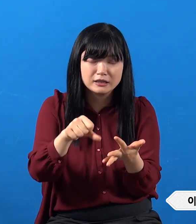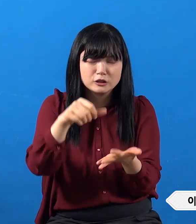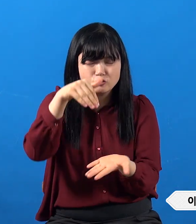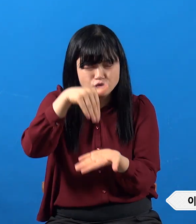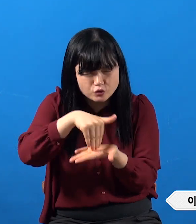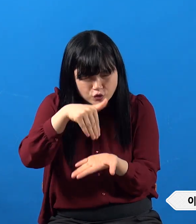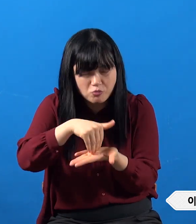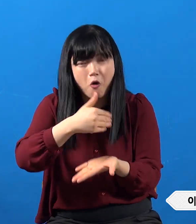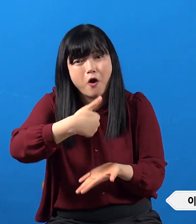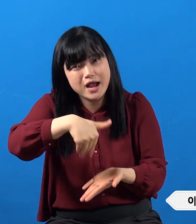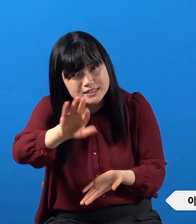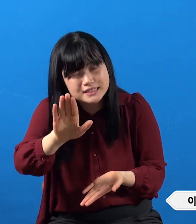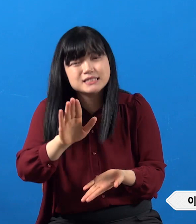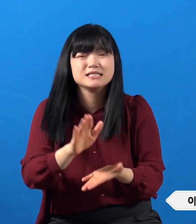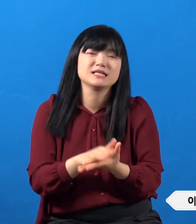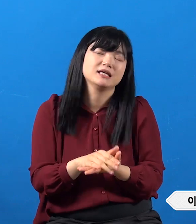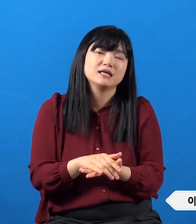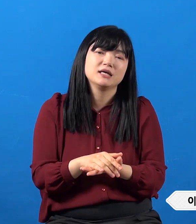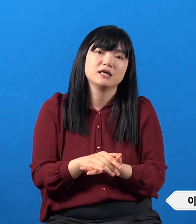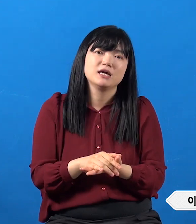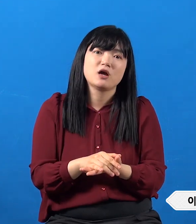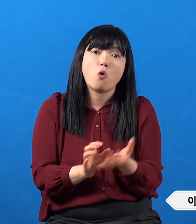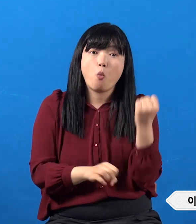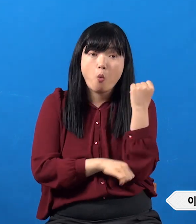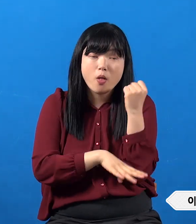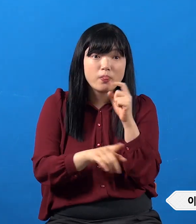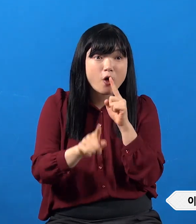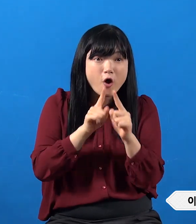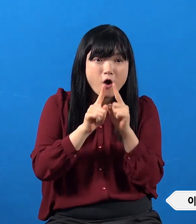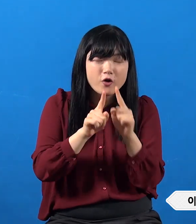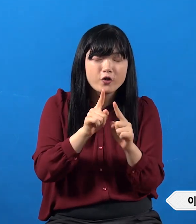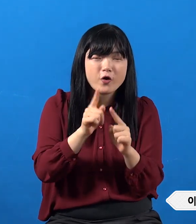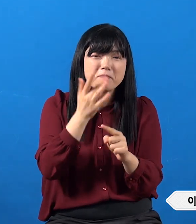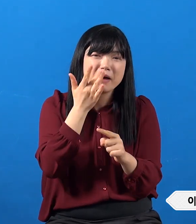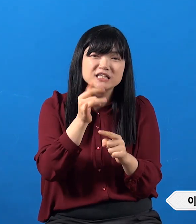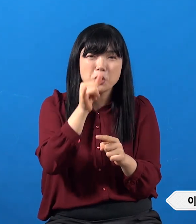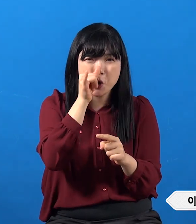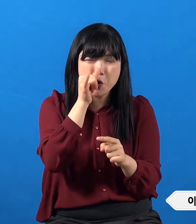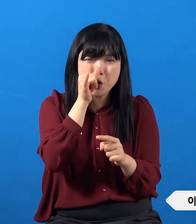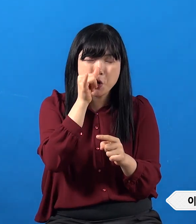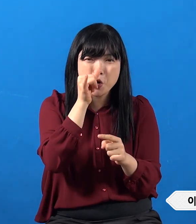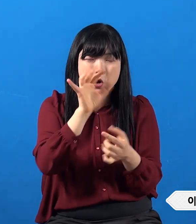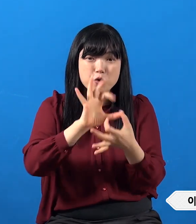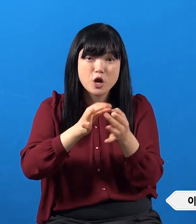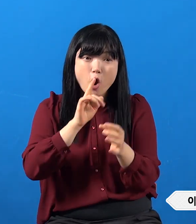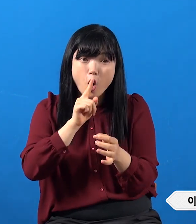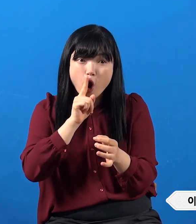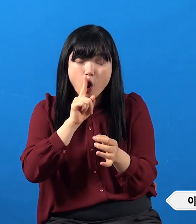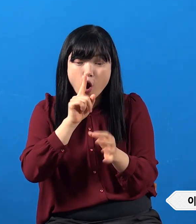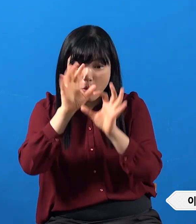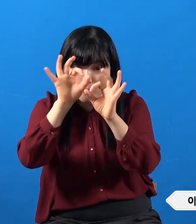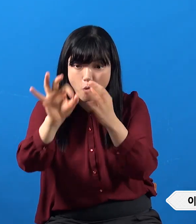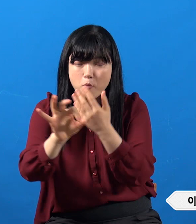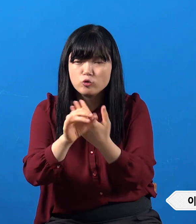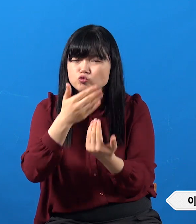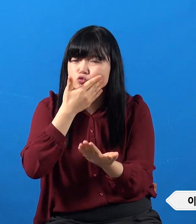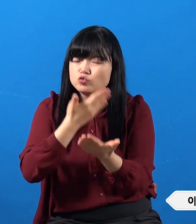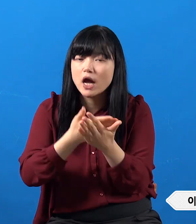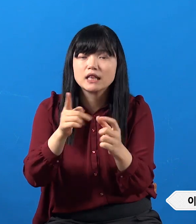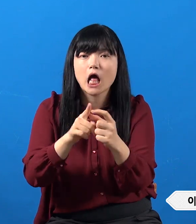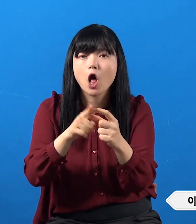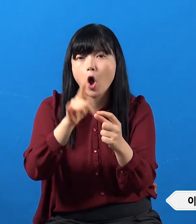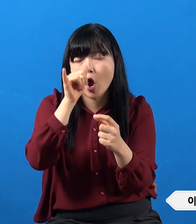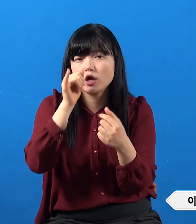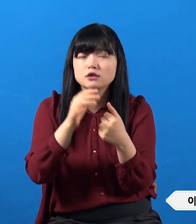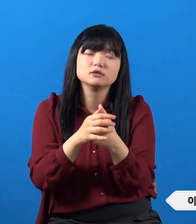뉘우치고 갔으니. 뉘우치고 갔으니. 근데 원문에서 빼놓은 단어가 있습니다. 본래 히라보 원문과 비교하면 중요한 단어 두 가지가